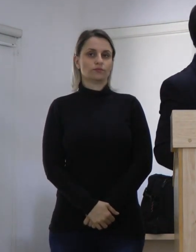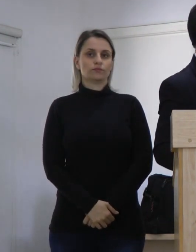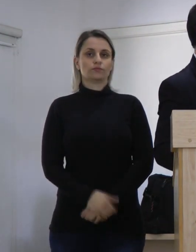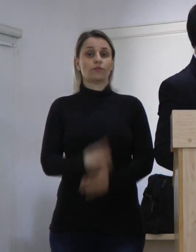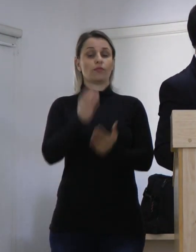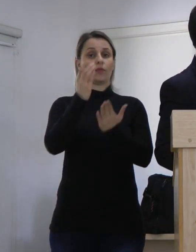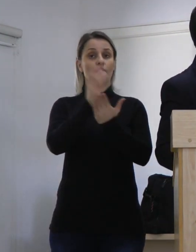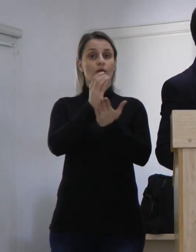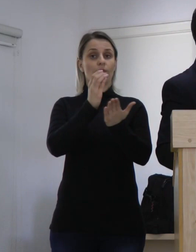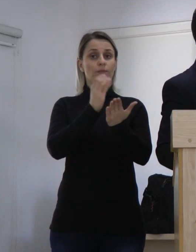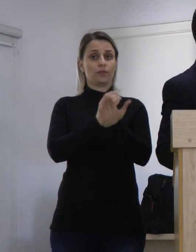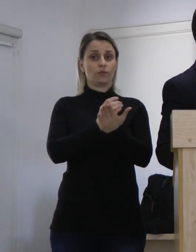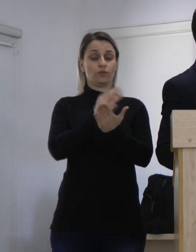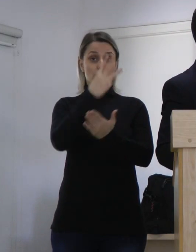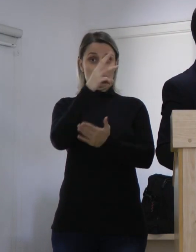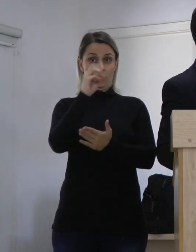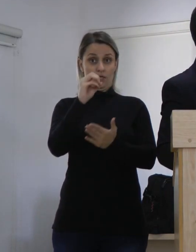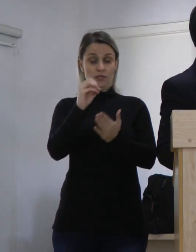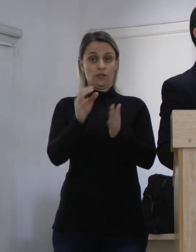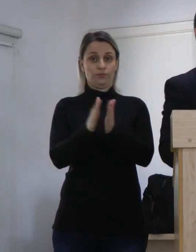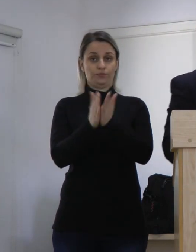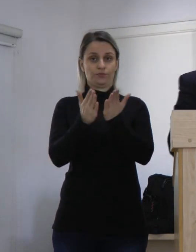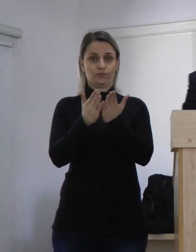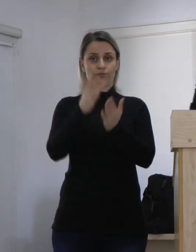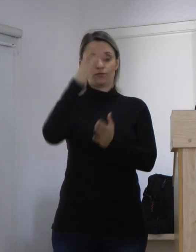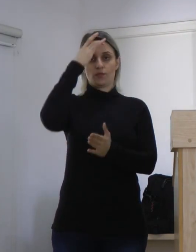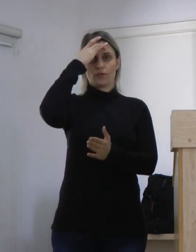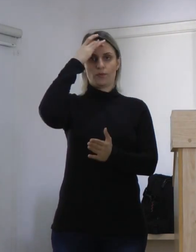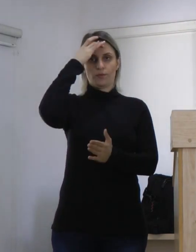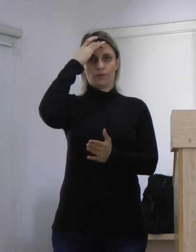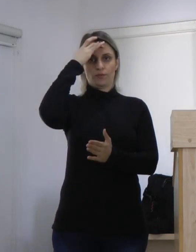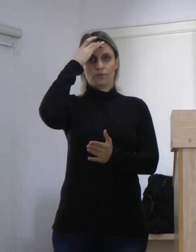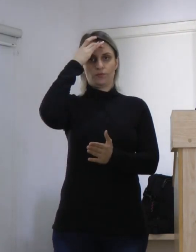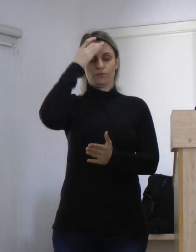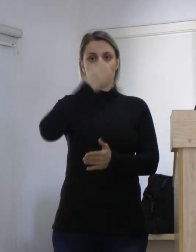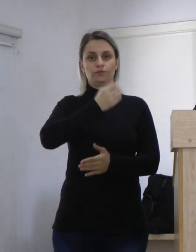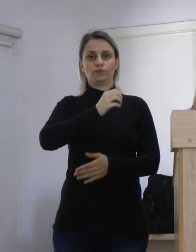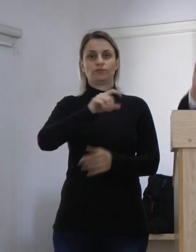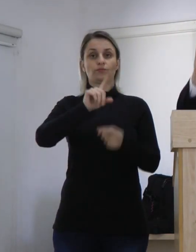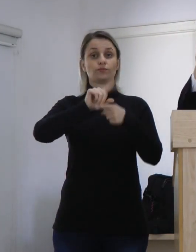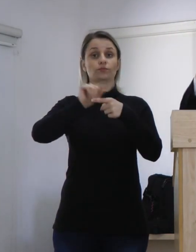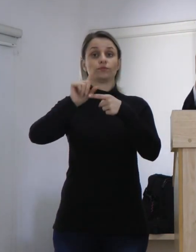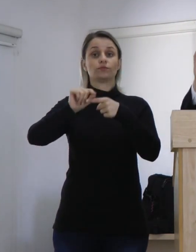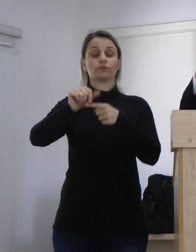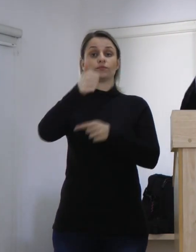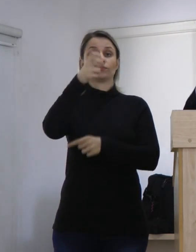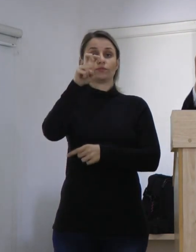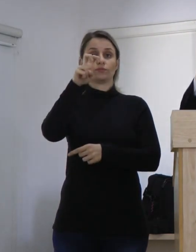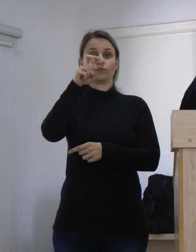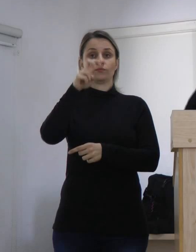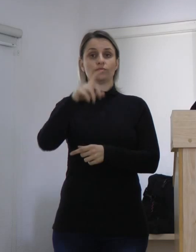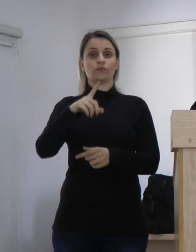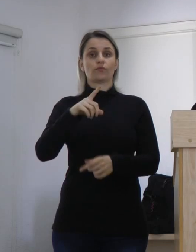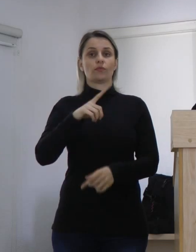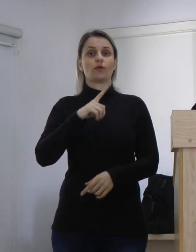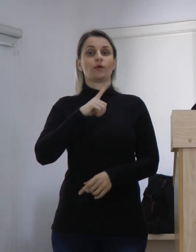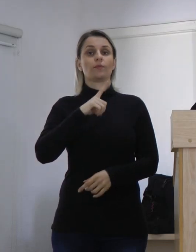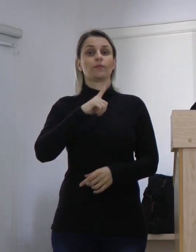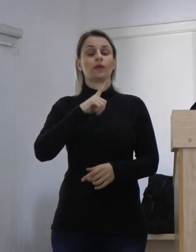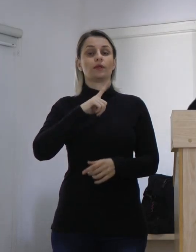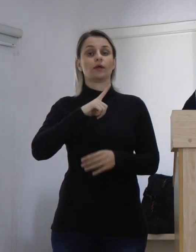Capítulo 30, Livro dos Médiuns, artigo 15. Para se proverem as despesas da